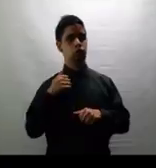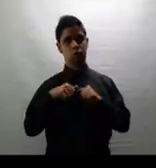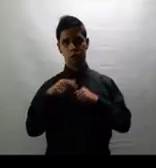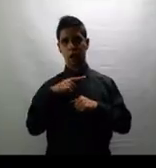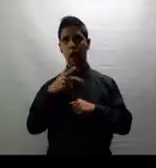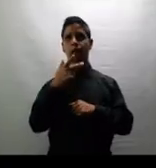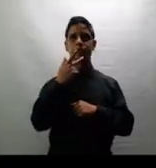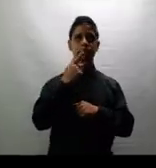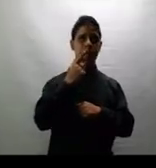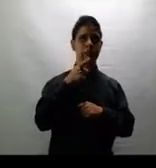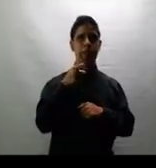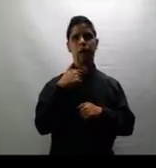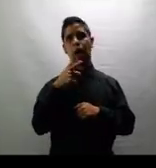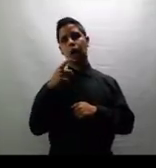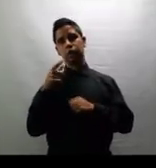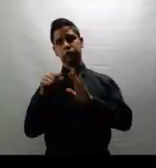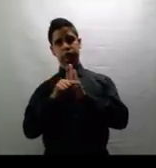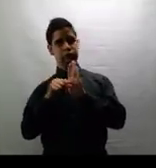o azul